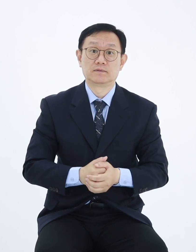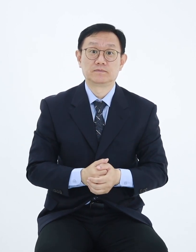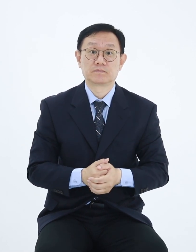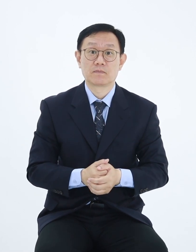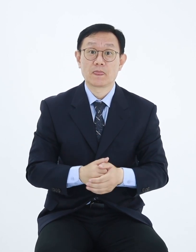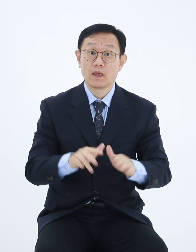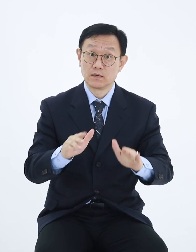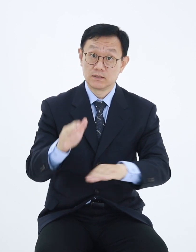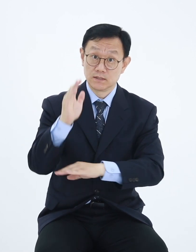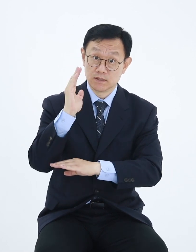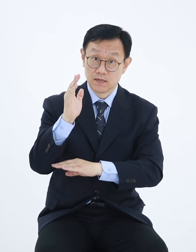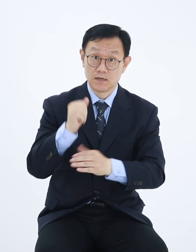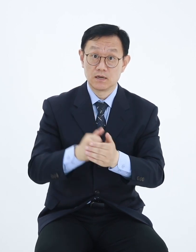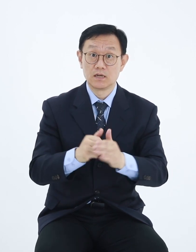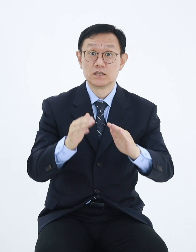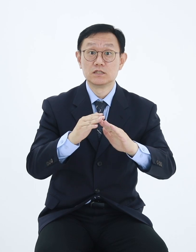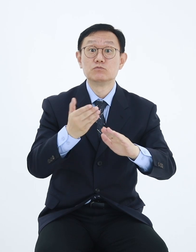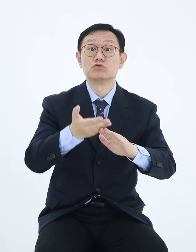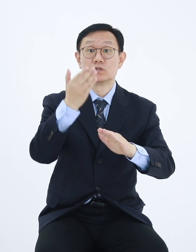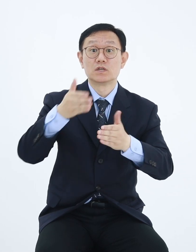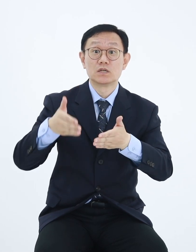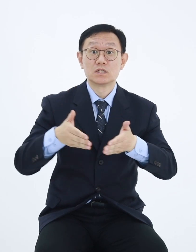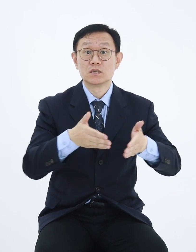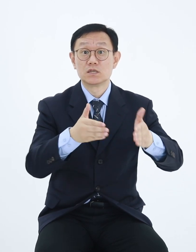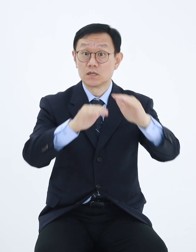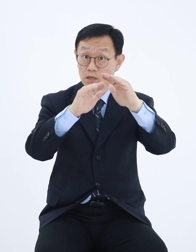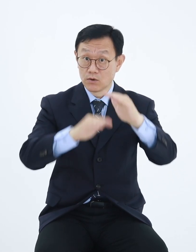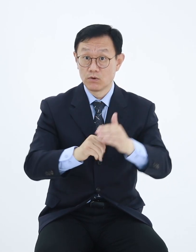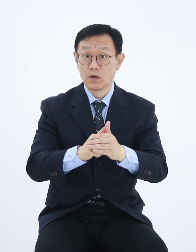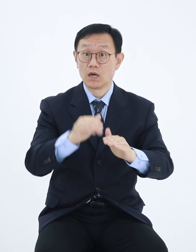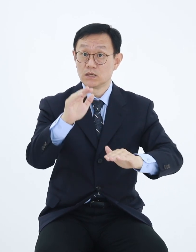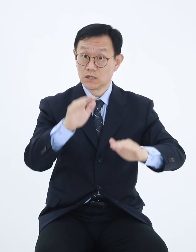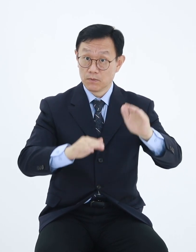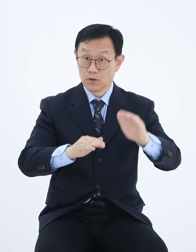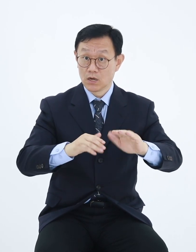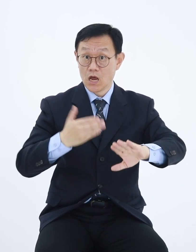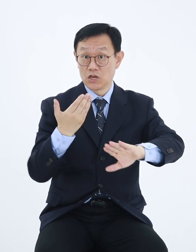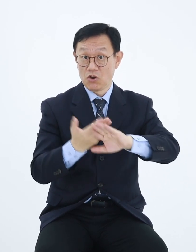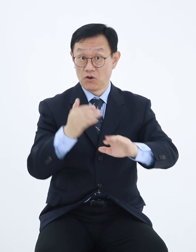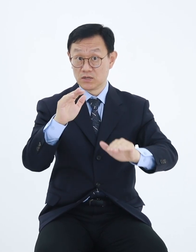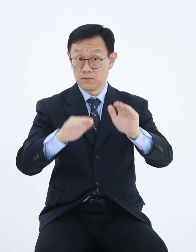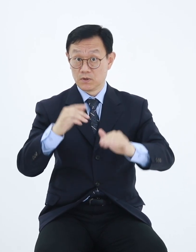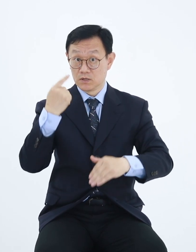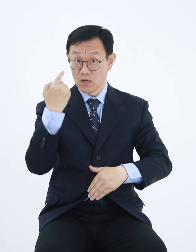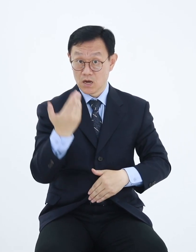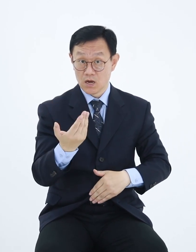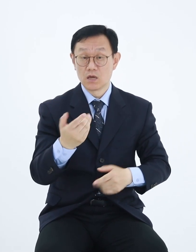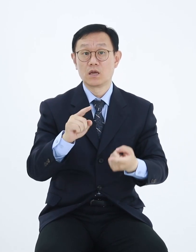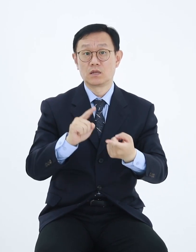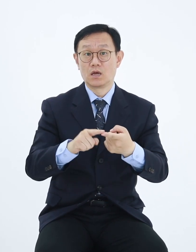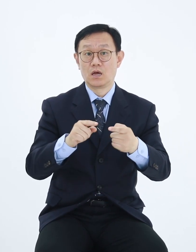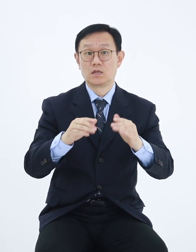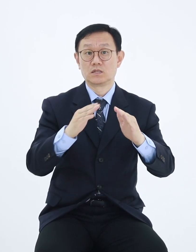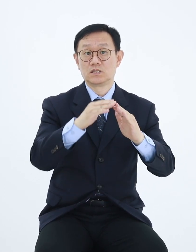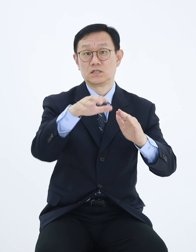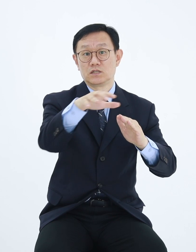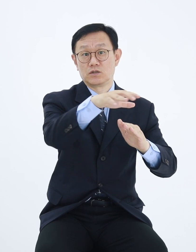소개하고자 하는 지붕 있는 길 사건은 차별이냐 역차별이냐를 놓고 이웃간의 다툼이 일어나고 결국